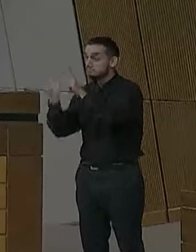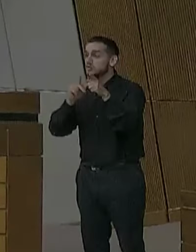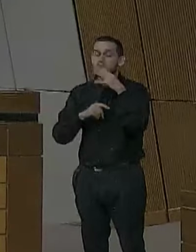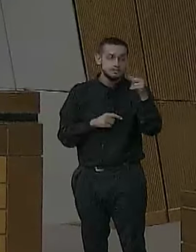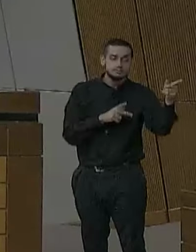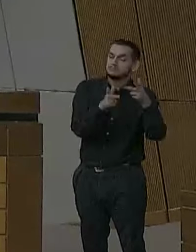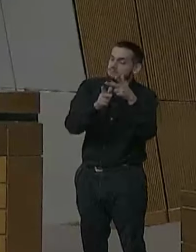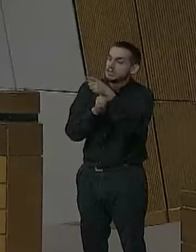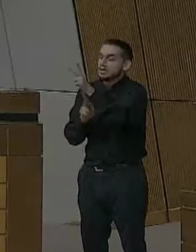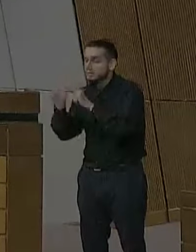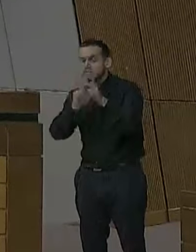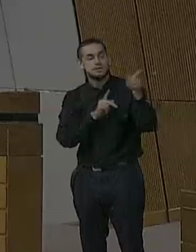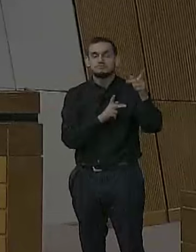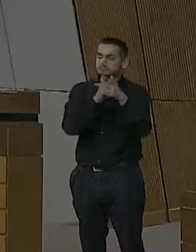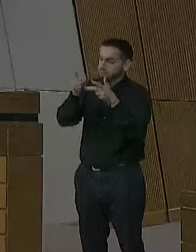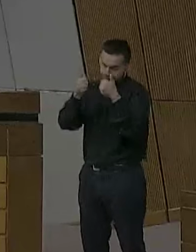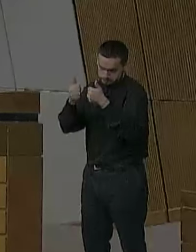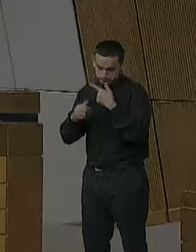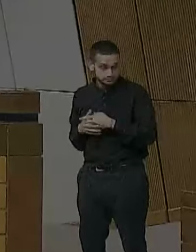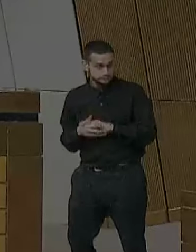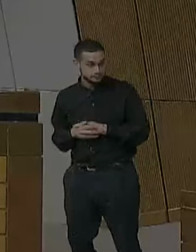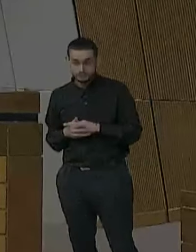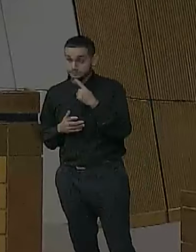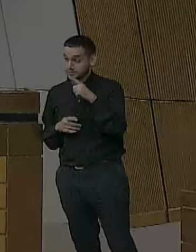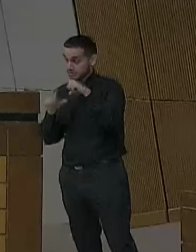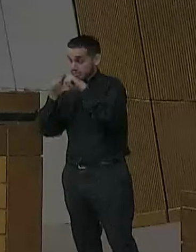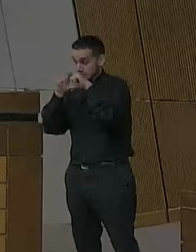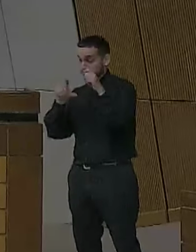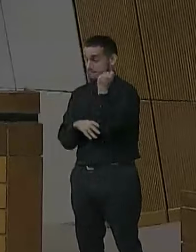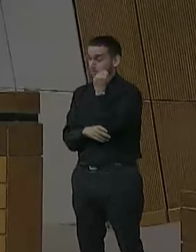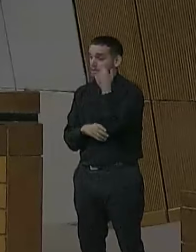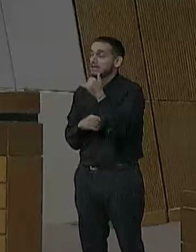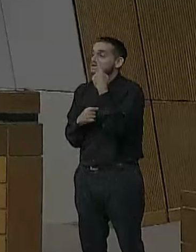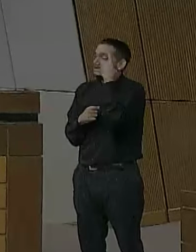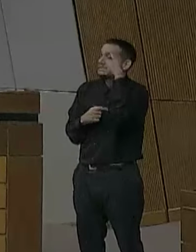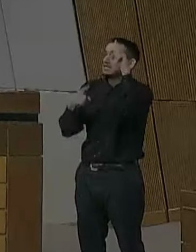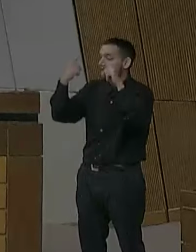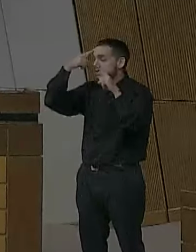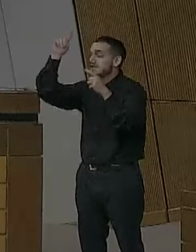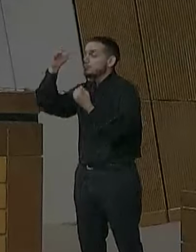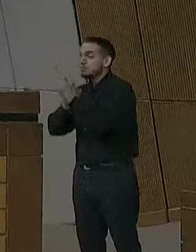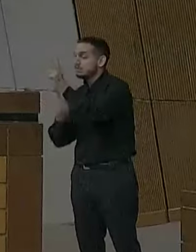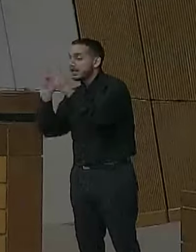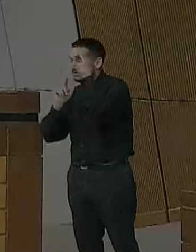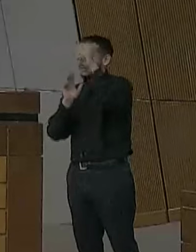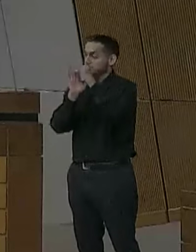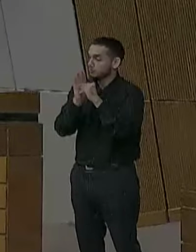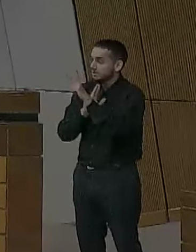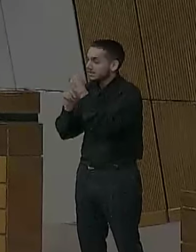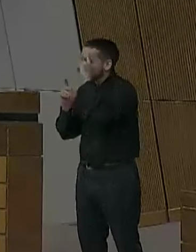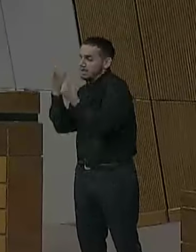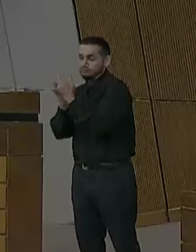porque como dice Horacio y como dice Anto, es súper importante tener nuevas ideas y construir algo